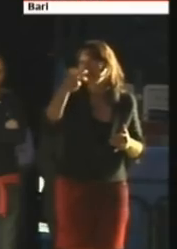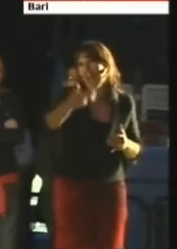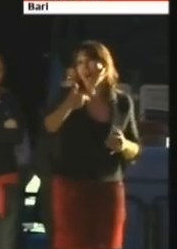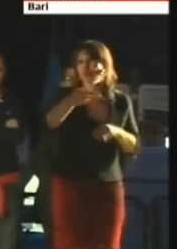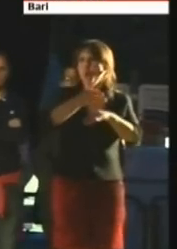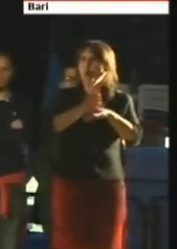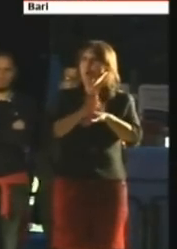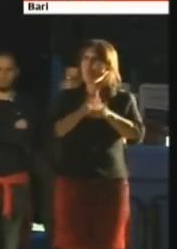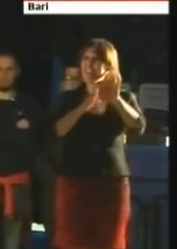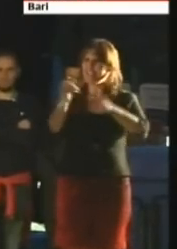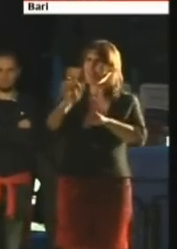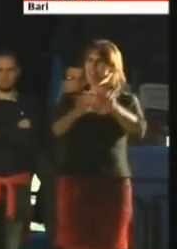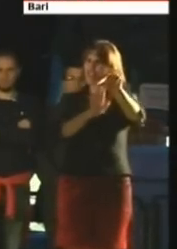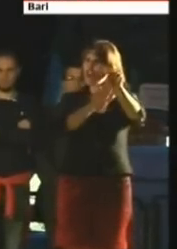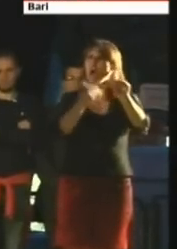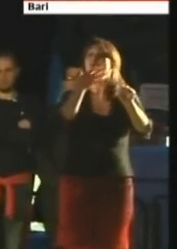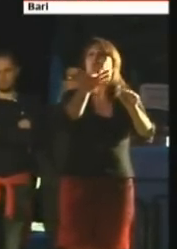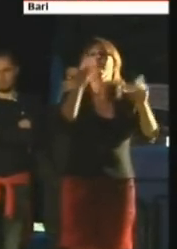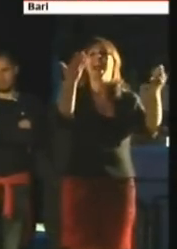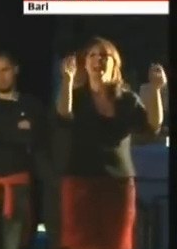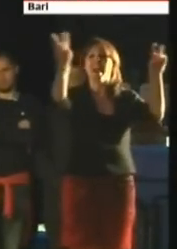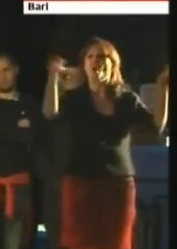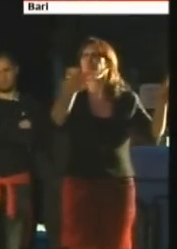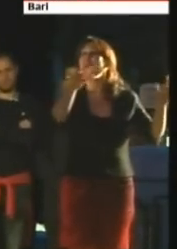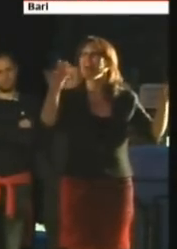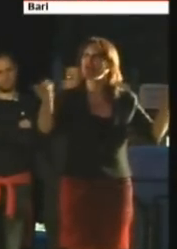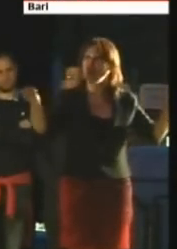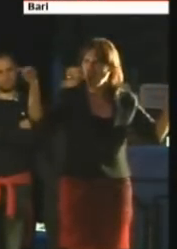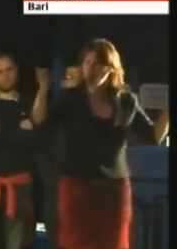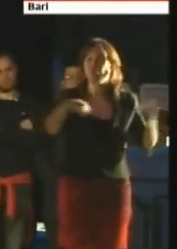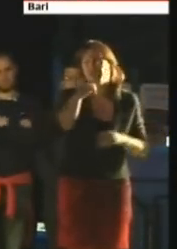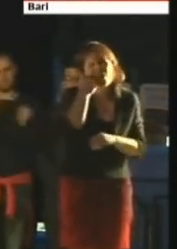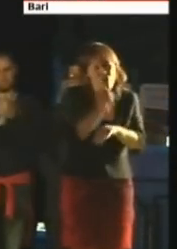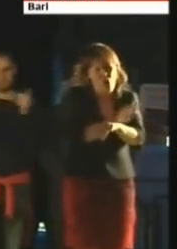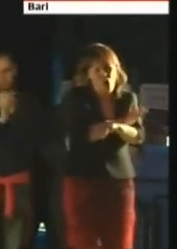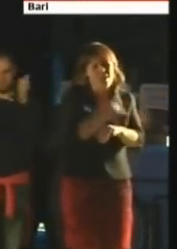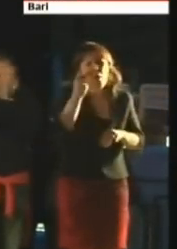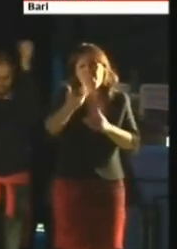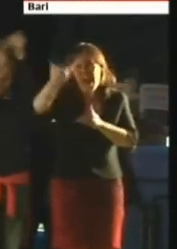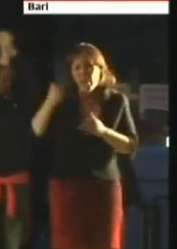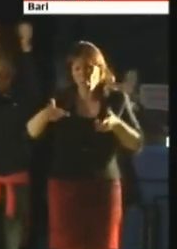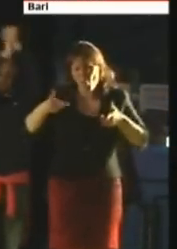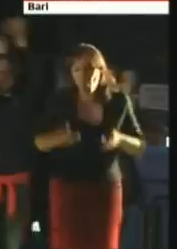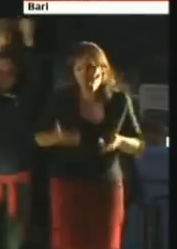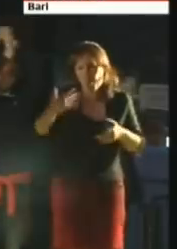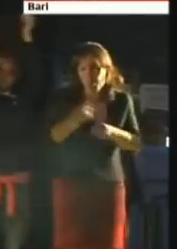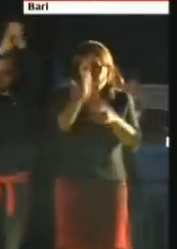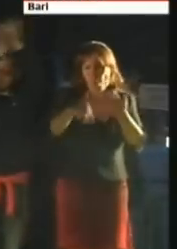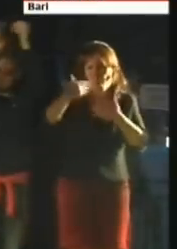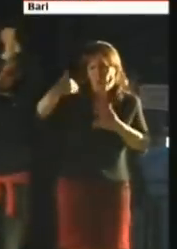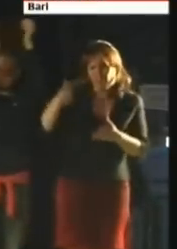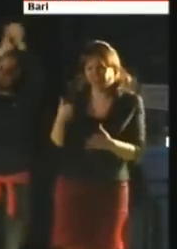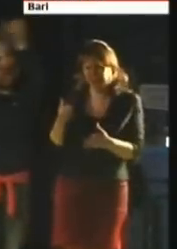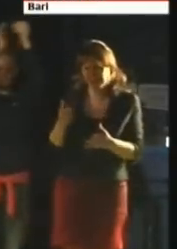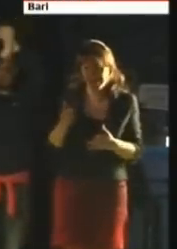dei partigiani, oh bella ciao. Lì mi sono vergognato, ho pensato ai nostri padri che si sono fatti un culo così.